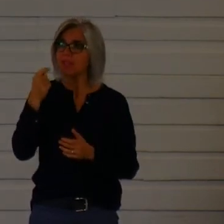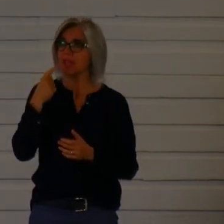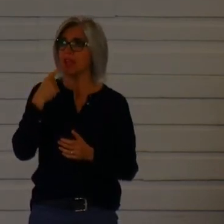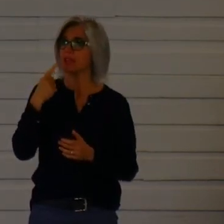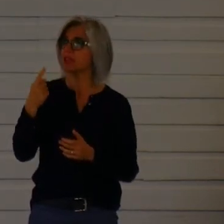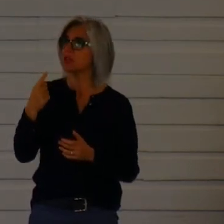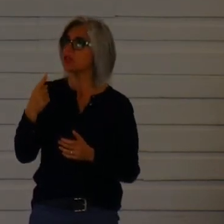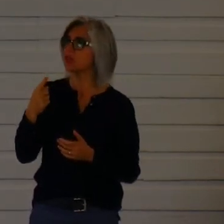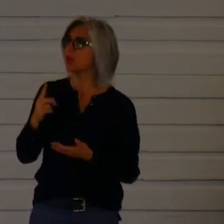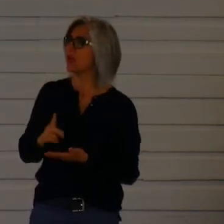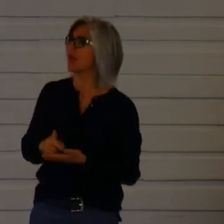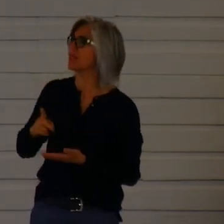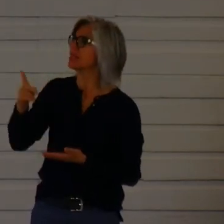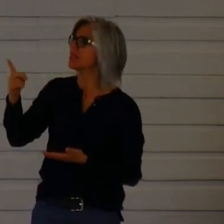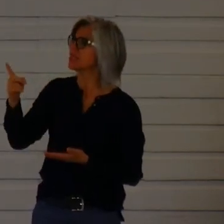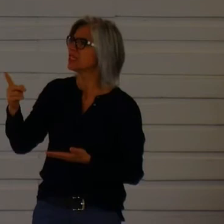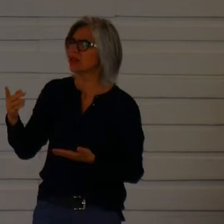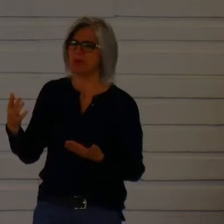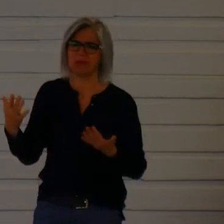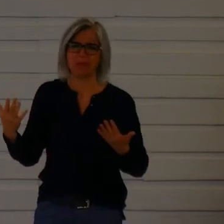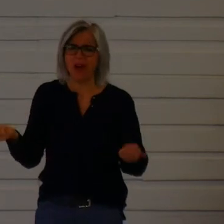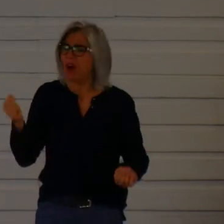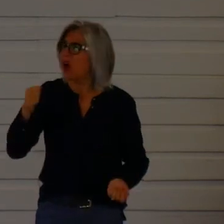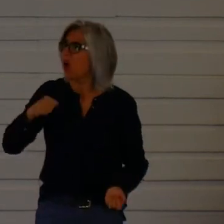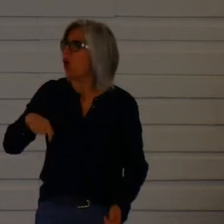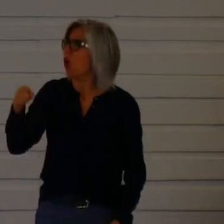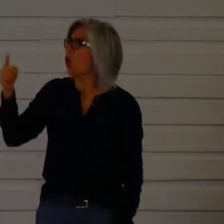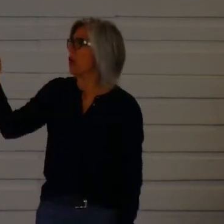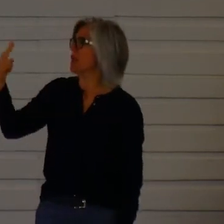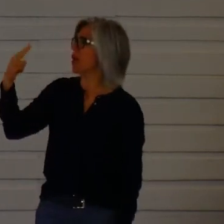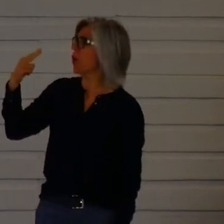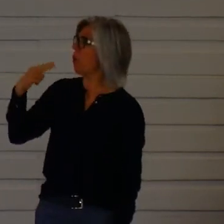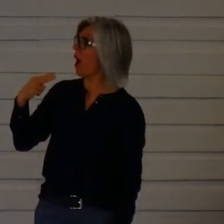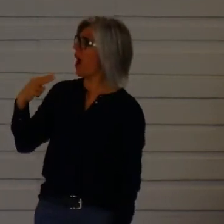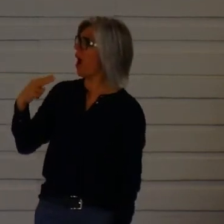guardare? Cosa succederà? Cosa accadrà? Cosa farà?